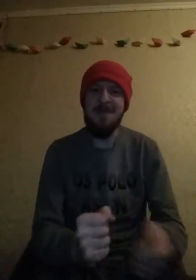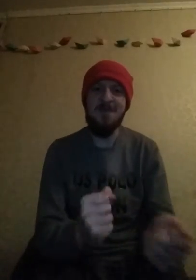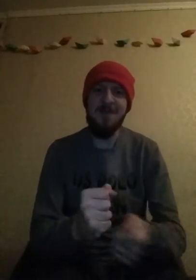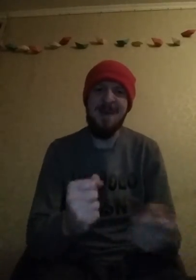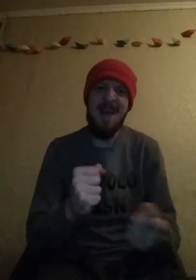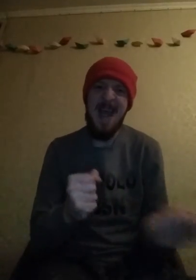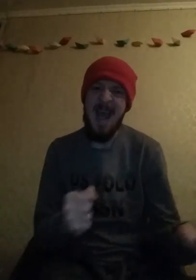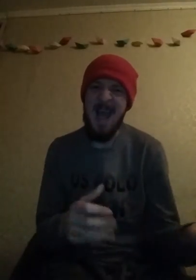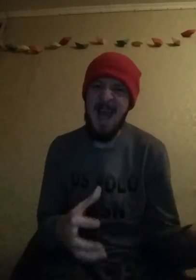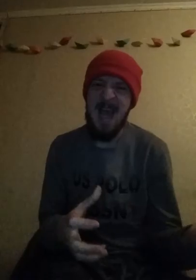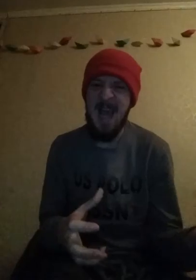უფრო.